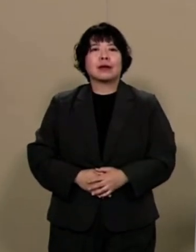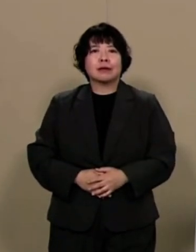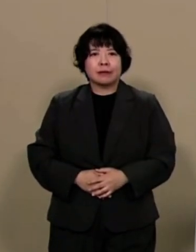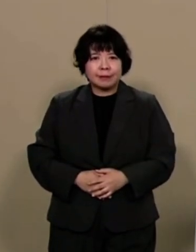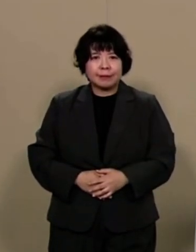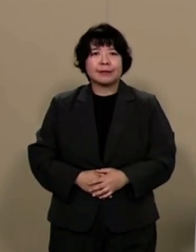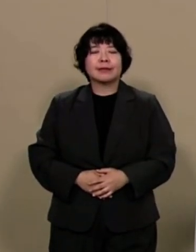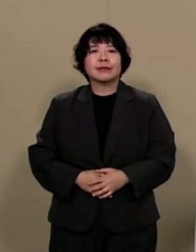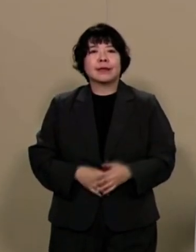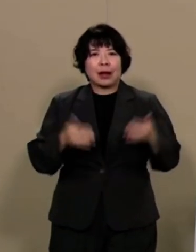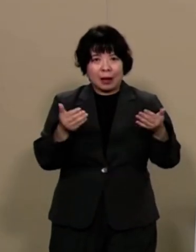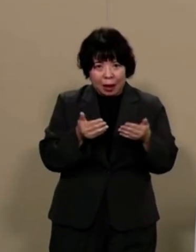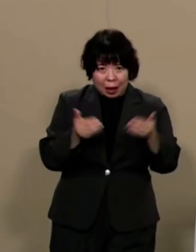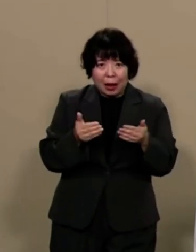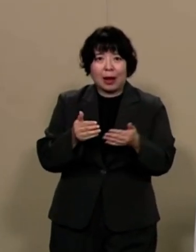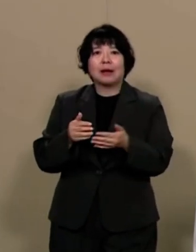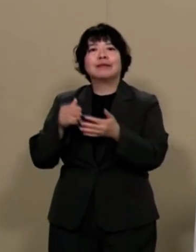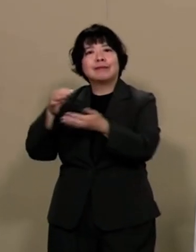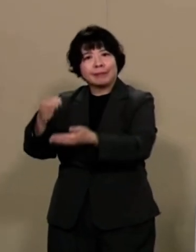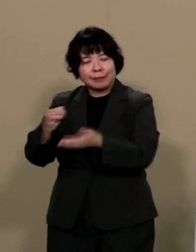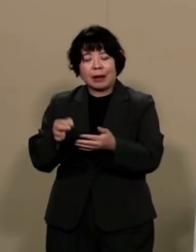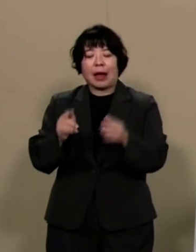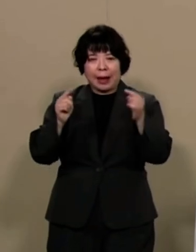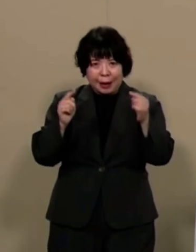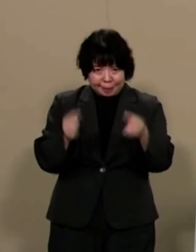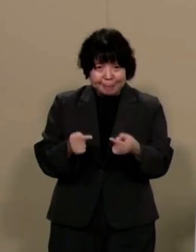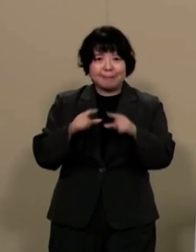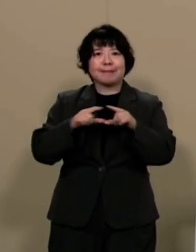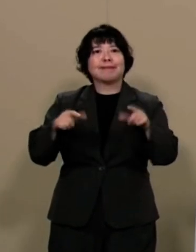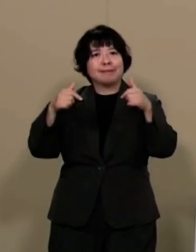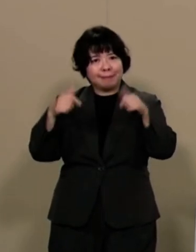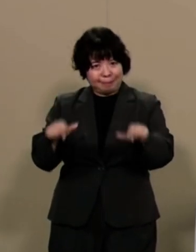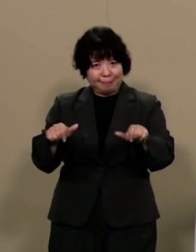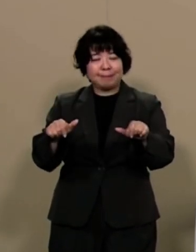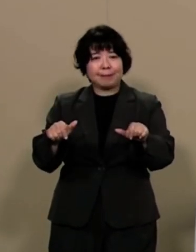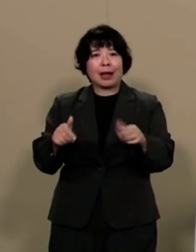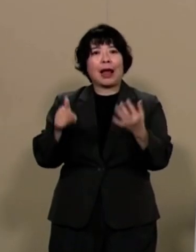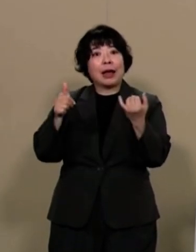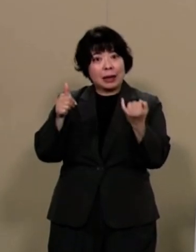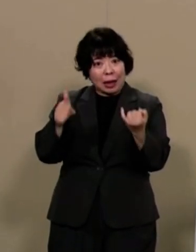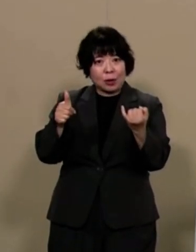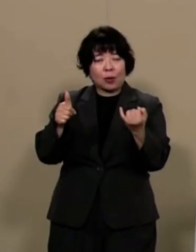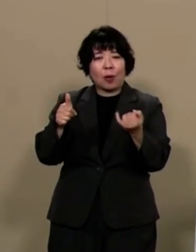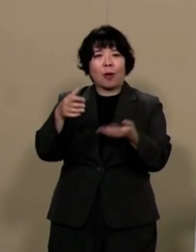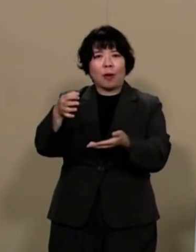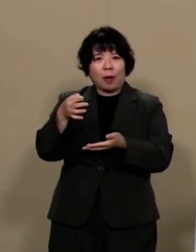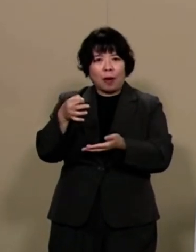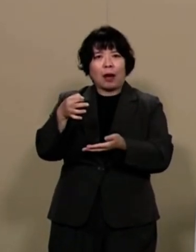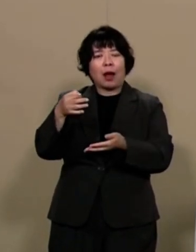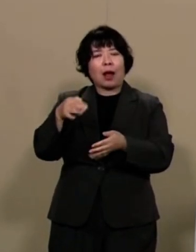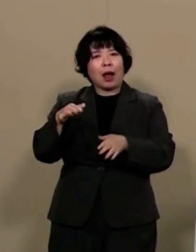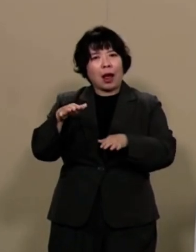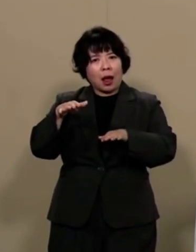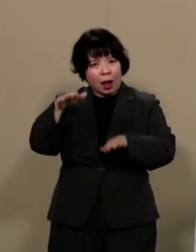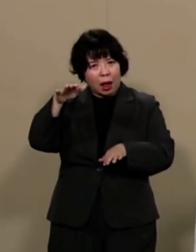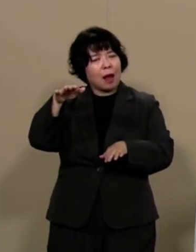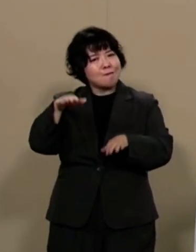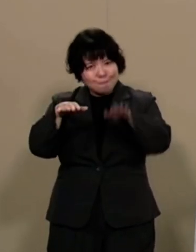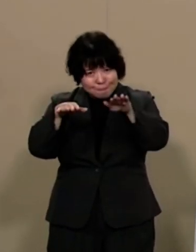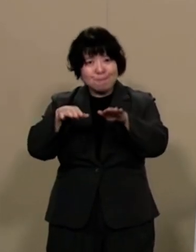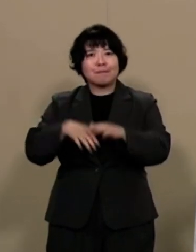また同一価値労働同一賃金の実現で男女館の賃金などの差別